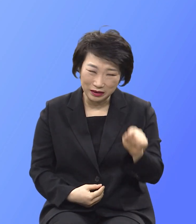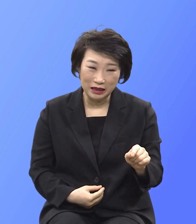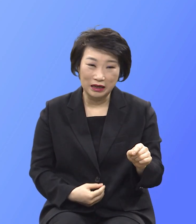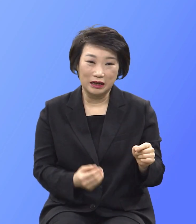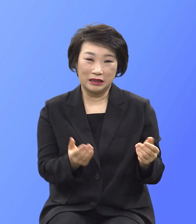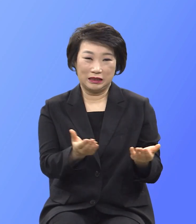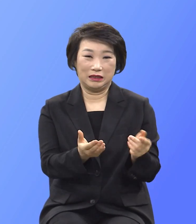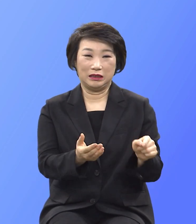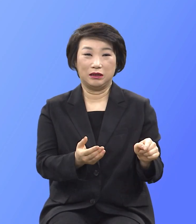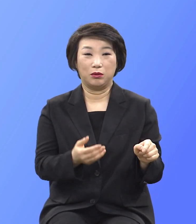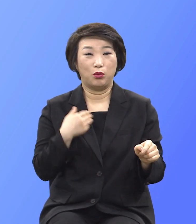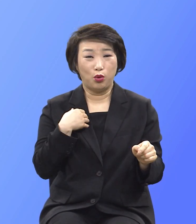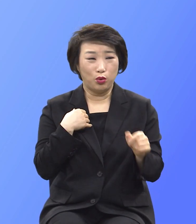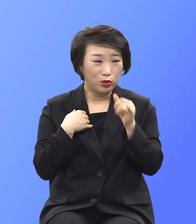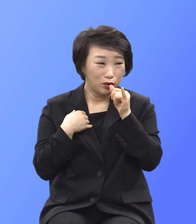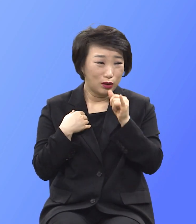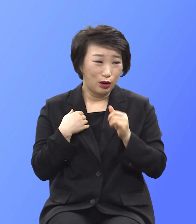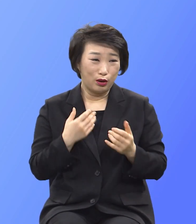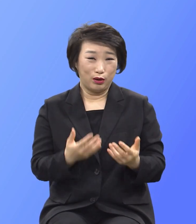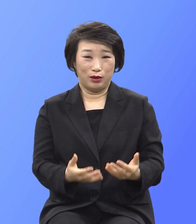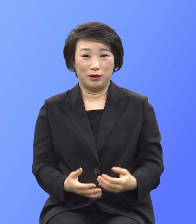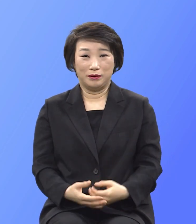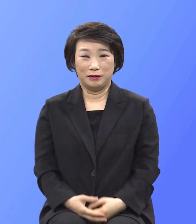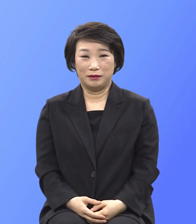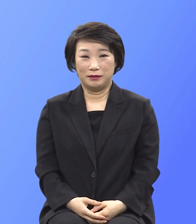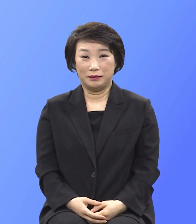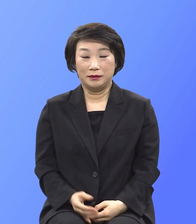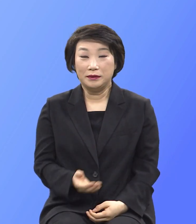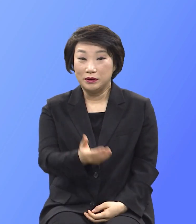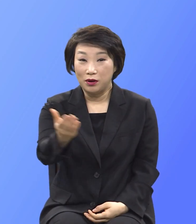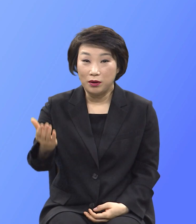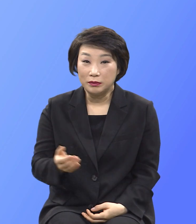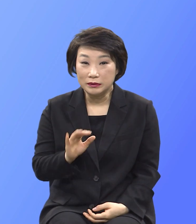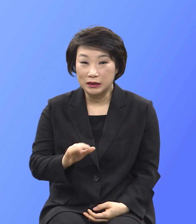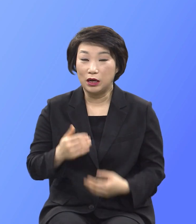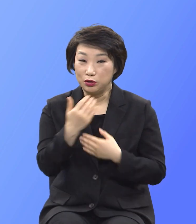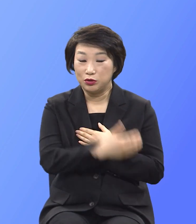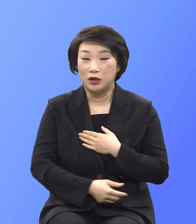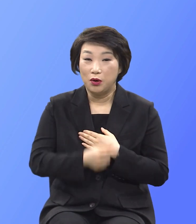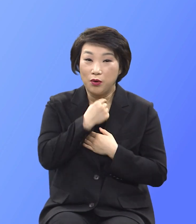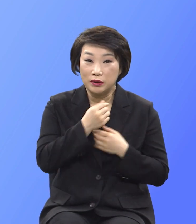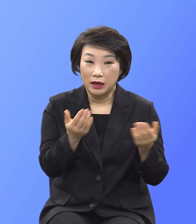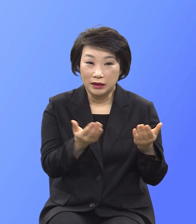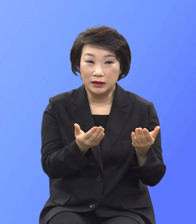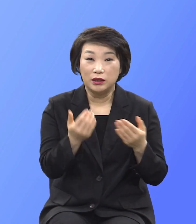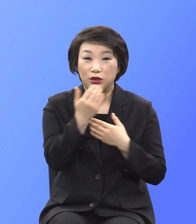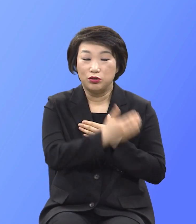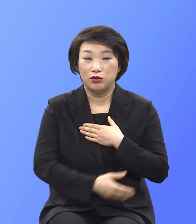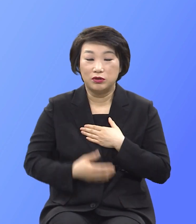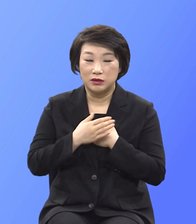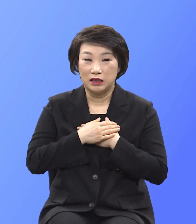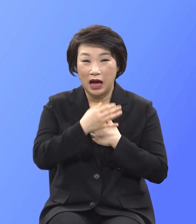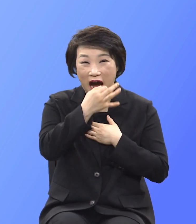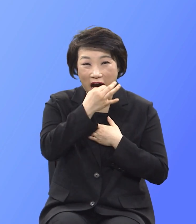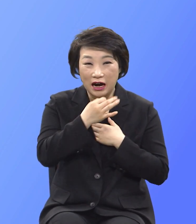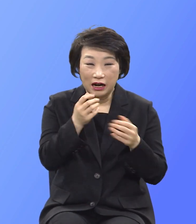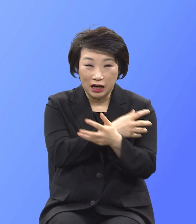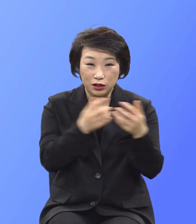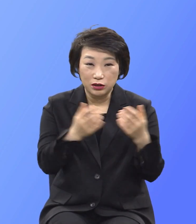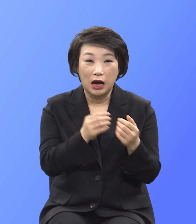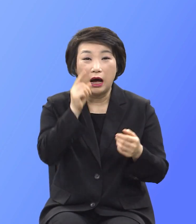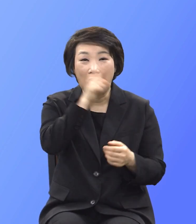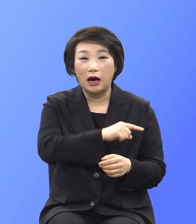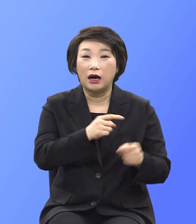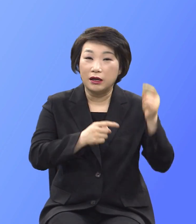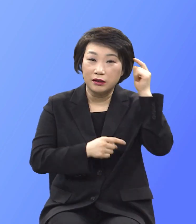사실을 전혀 모르고 있지 않습니까? 여러분 육신의 요구와 욕심에 가득 찬